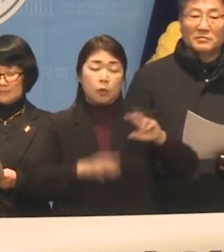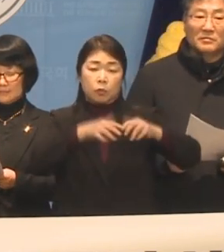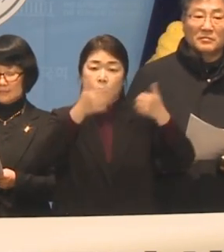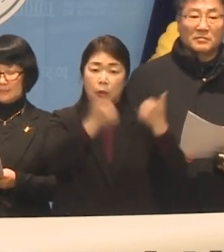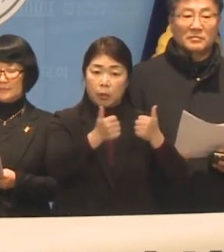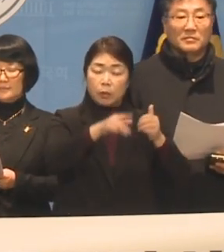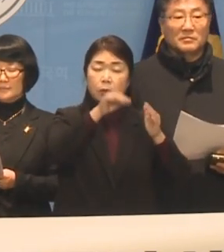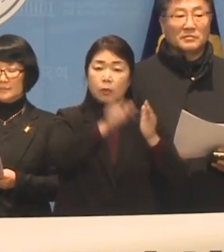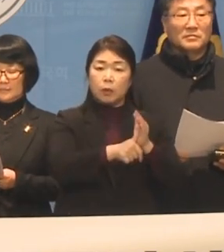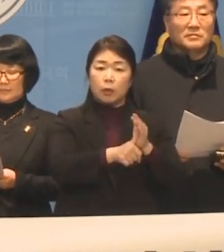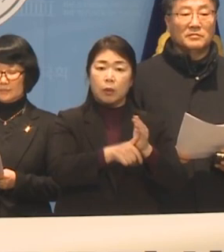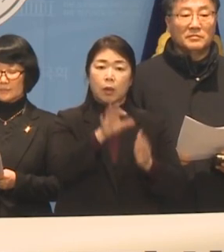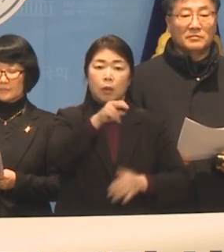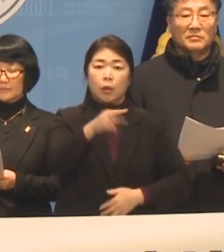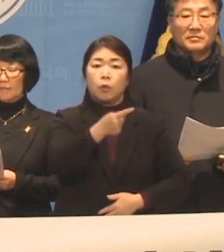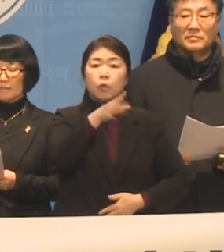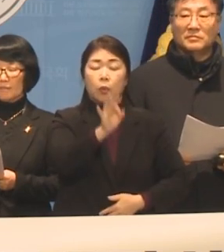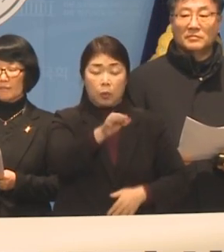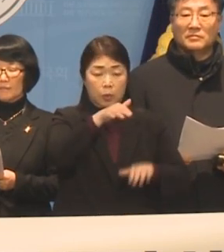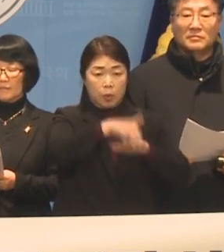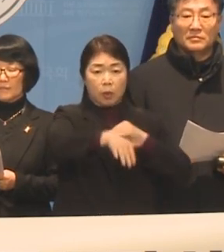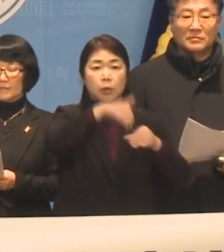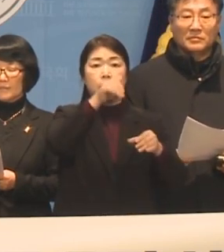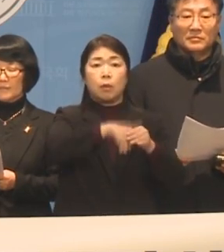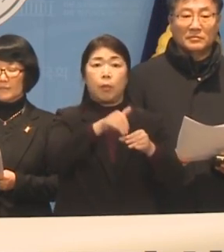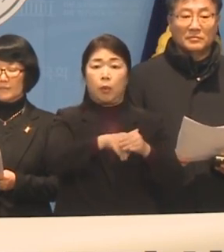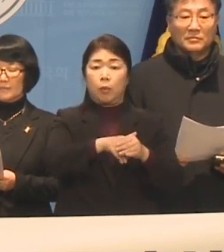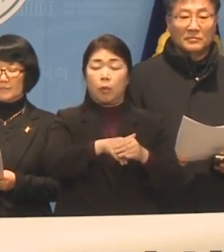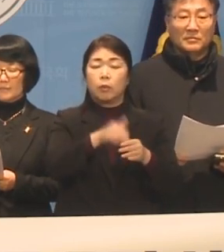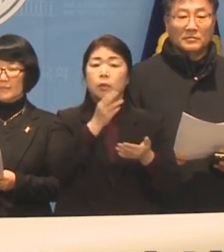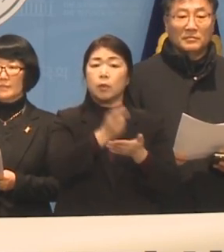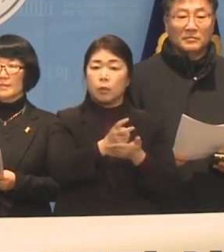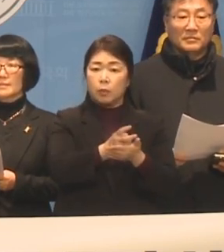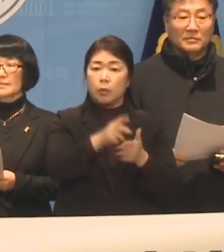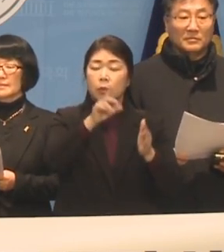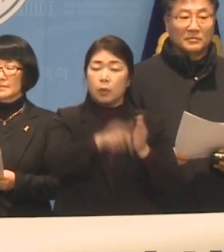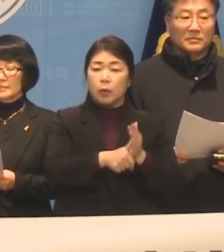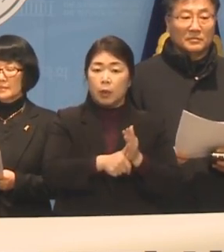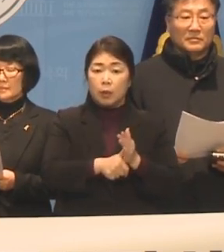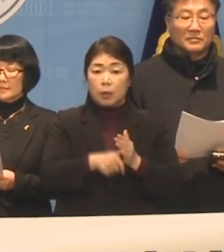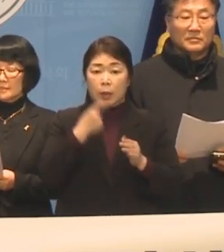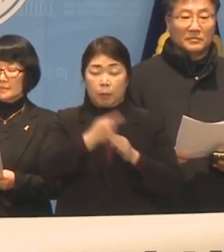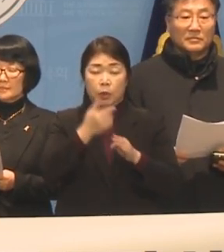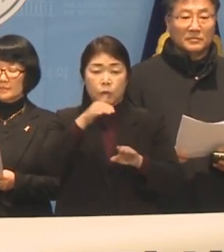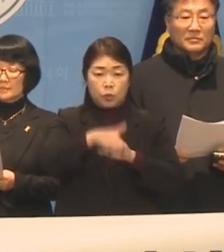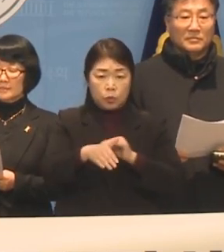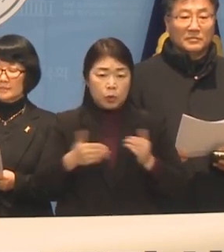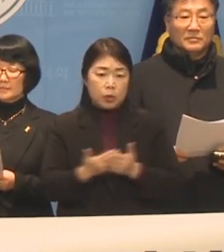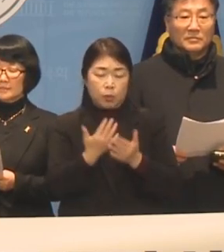연동형 비례대표제에 기초한 민주진보개혁 대연합을 구축함으로써